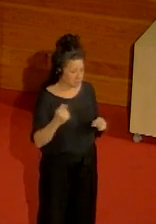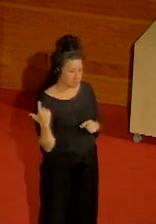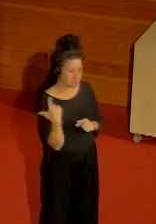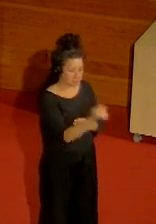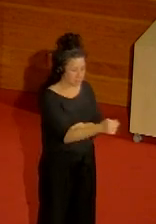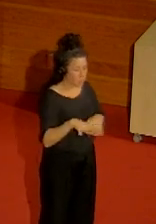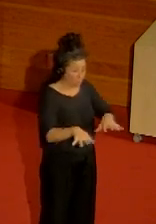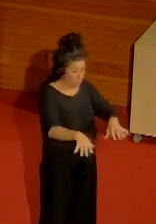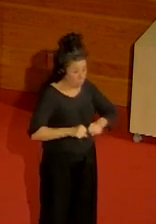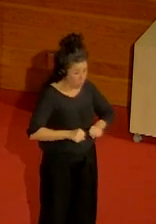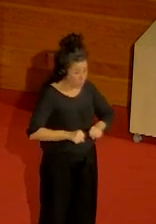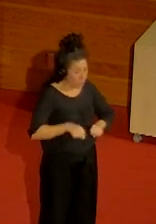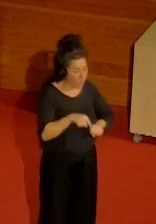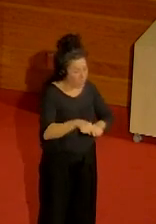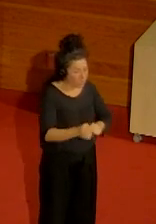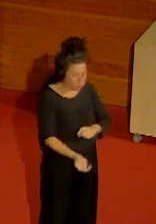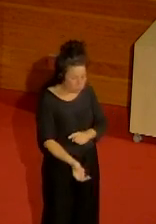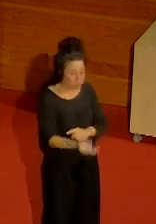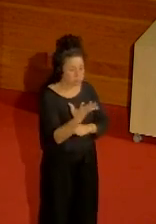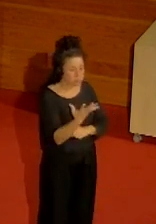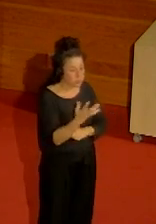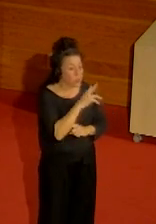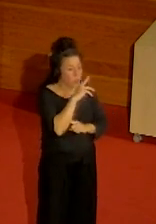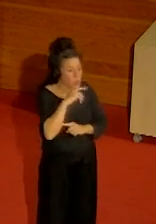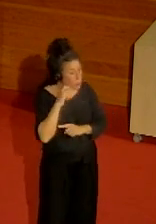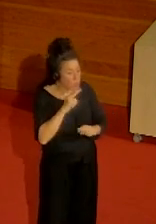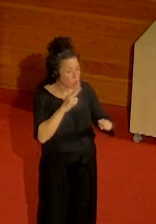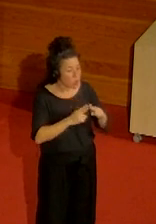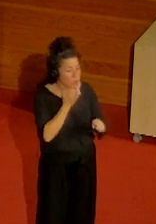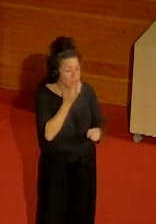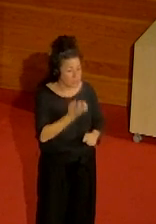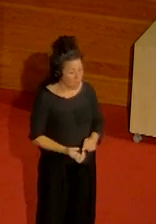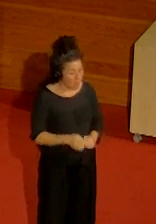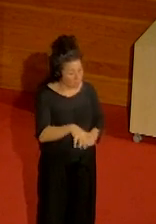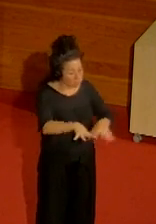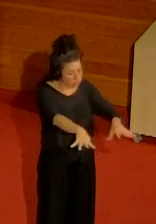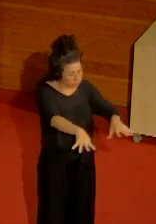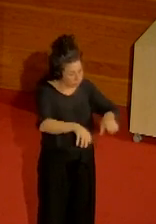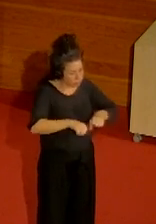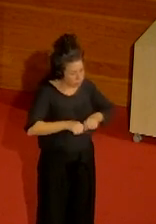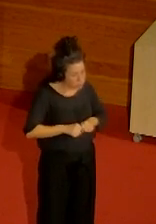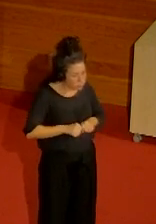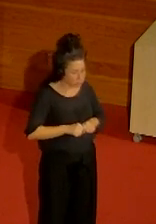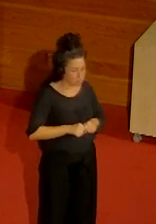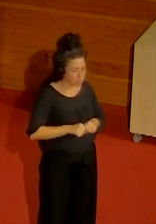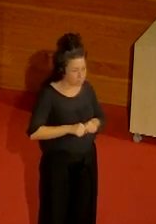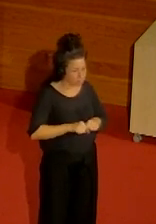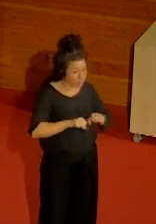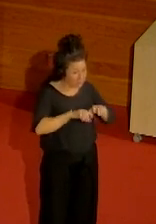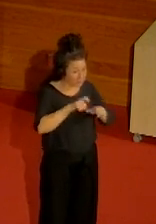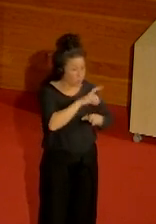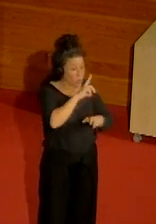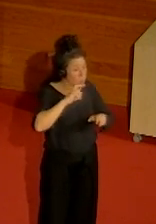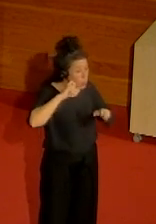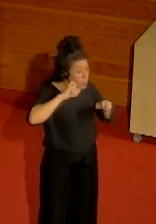establecerá un estado judío se llamará Israel que acogerá a todo el exilio a la diáspora judía